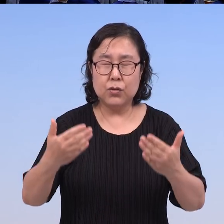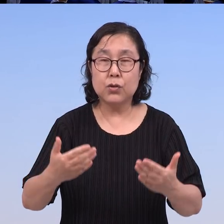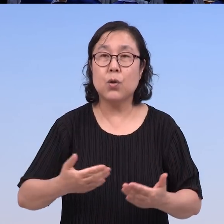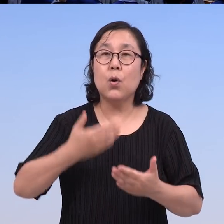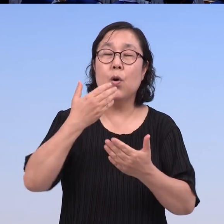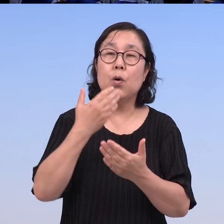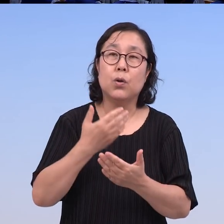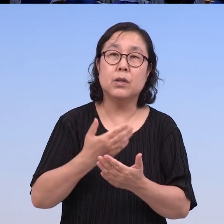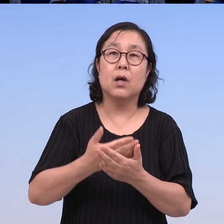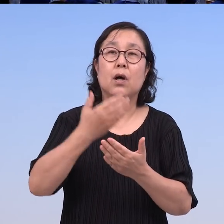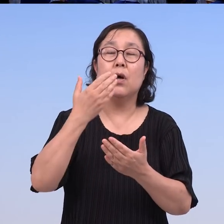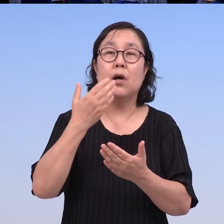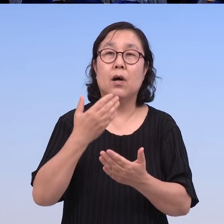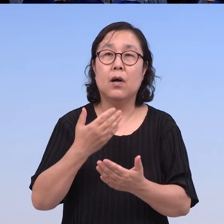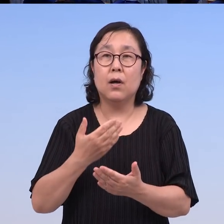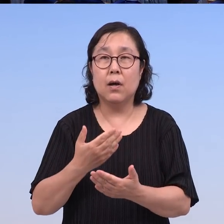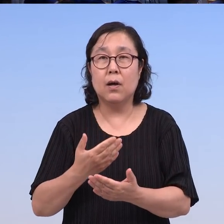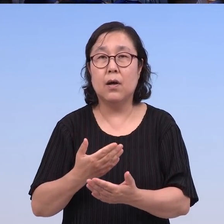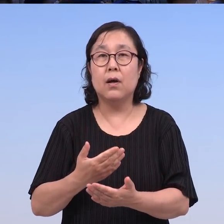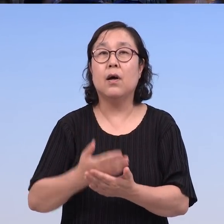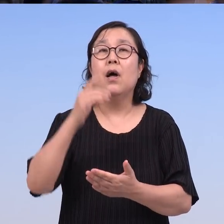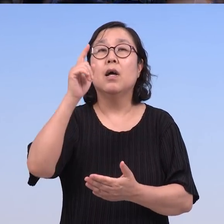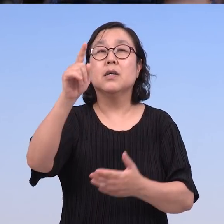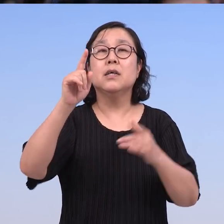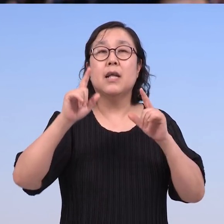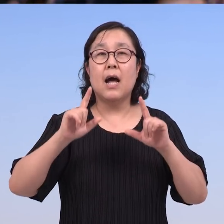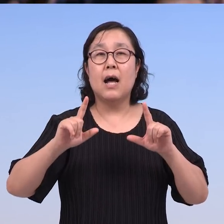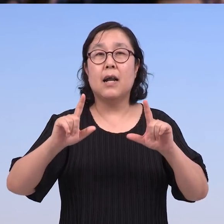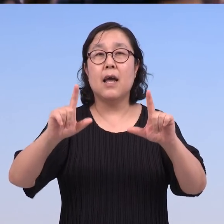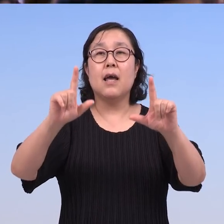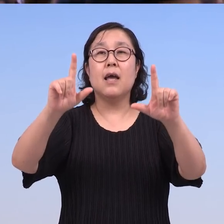내게 주소서. 그날에